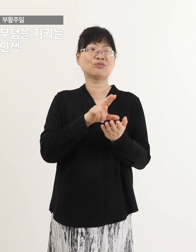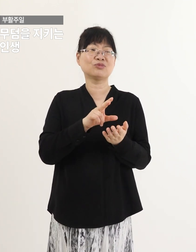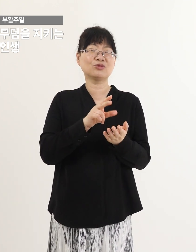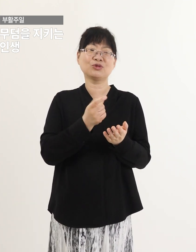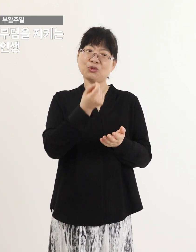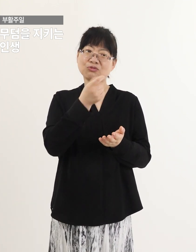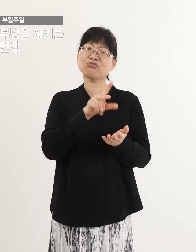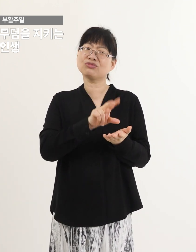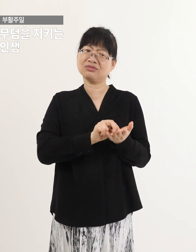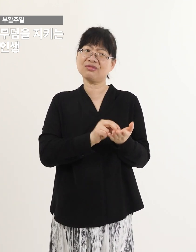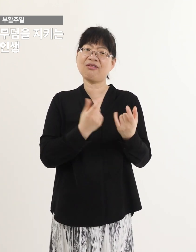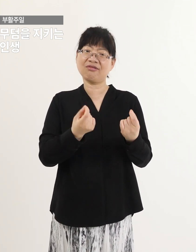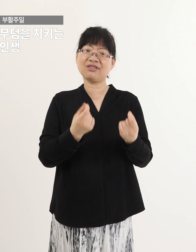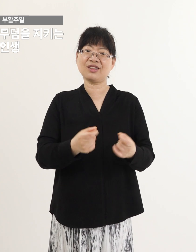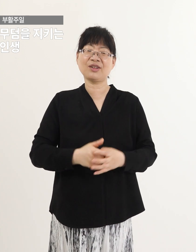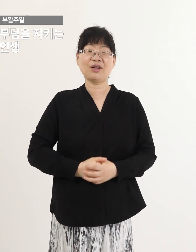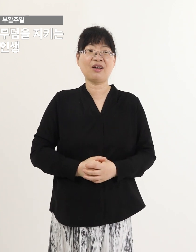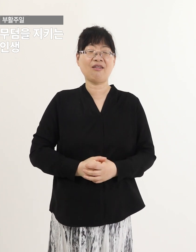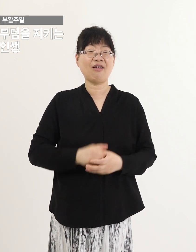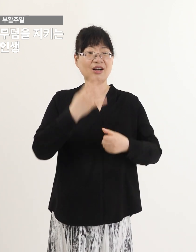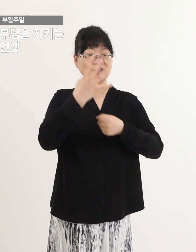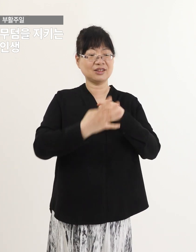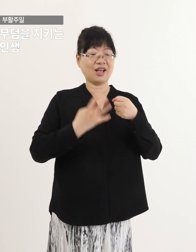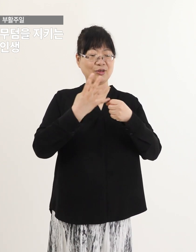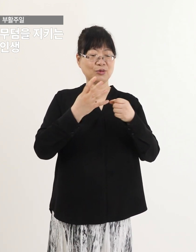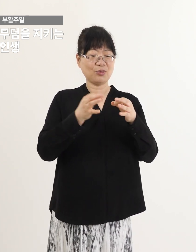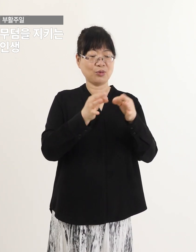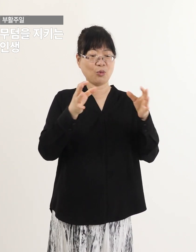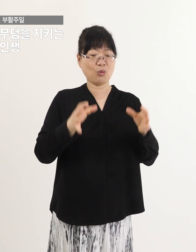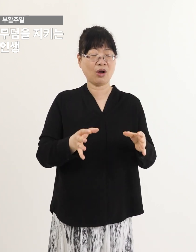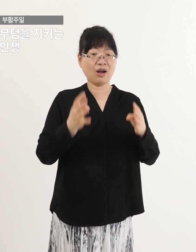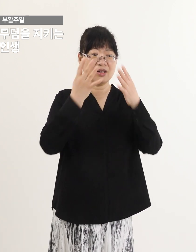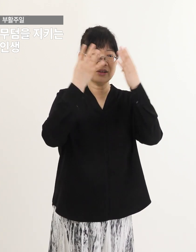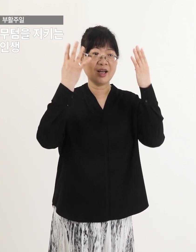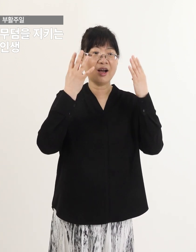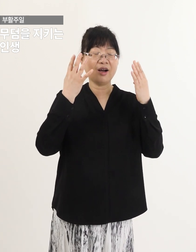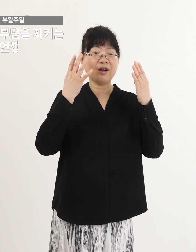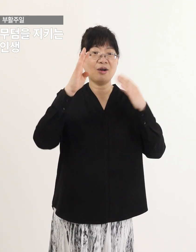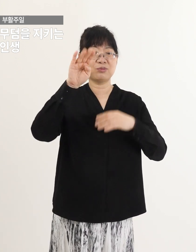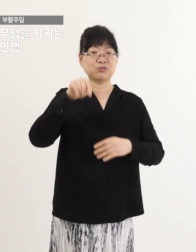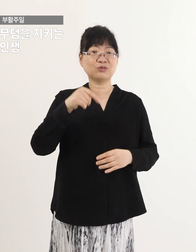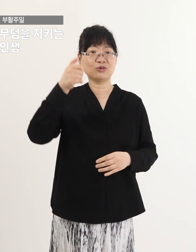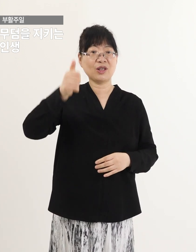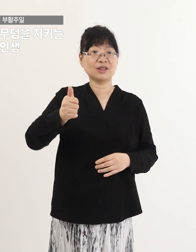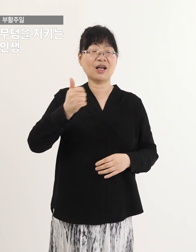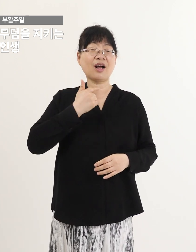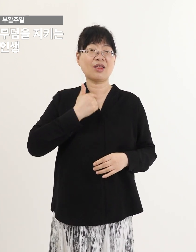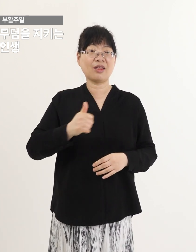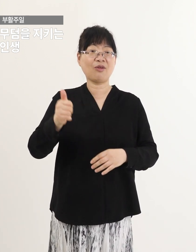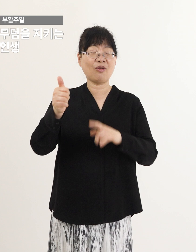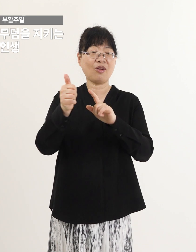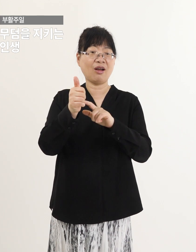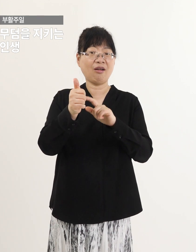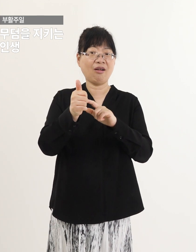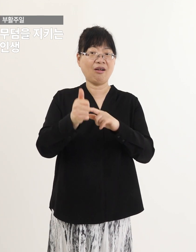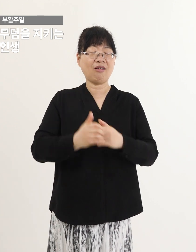문제죠? 어떻게 4년 동안을 대학부 회장까지 하는 친구가